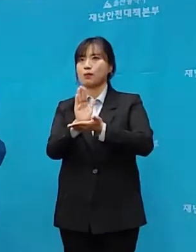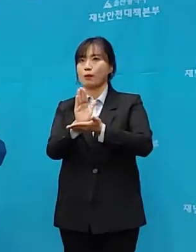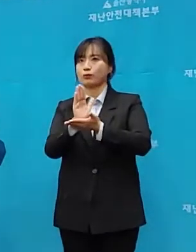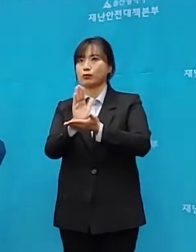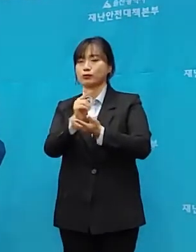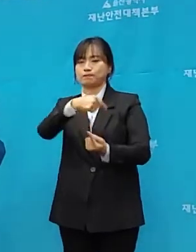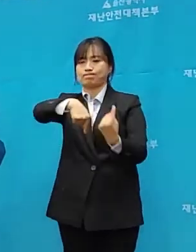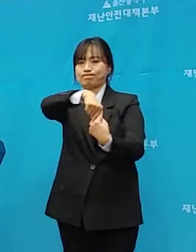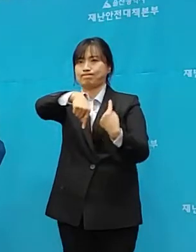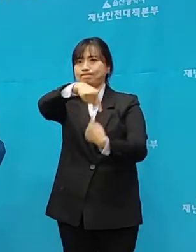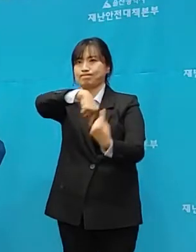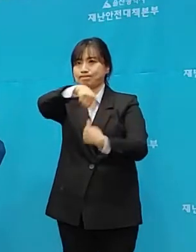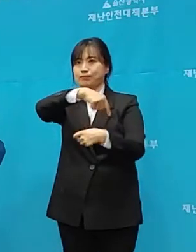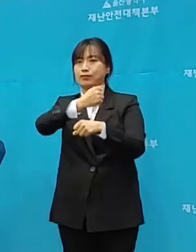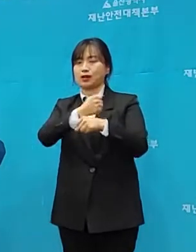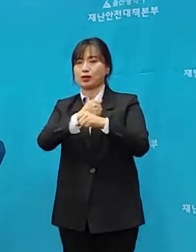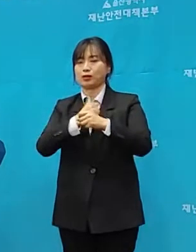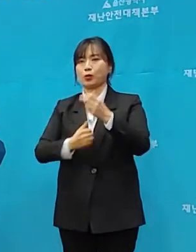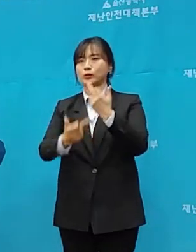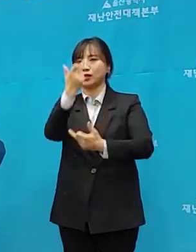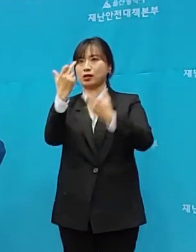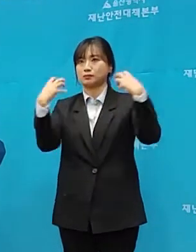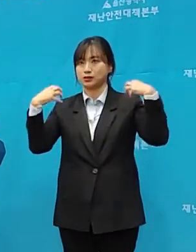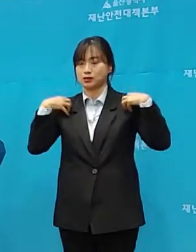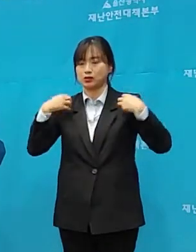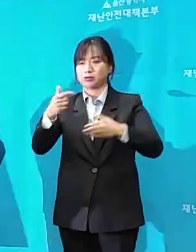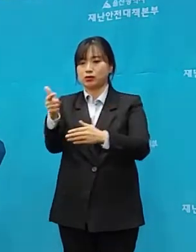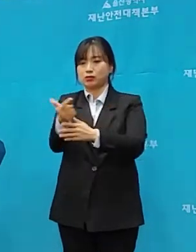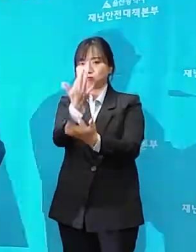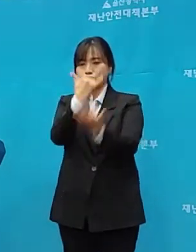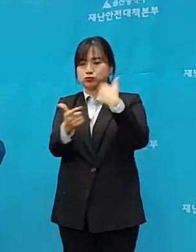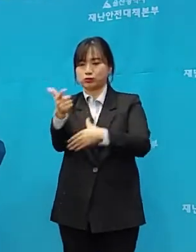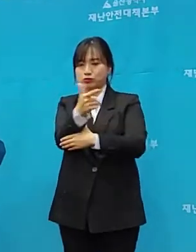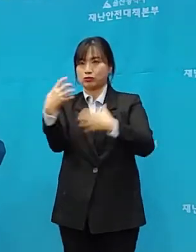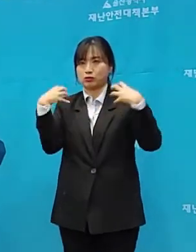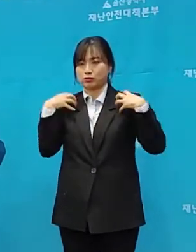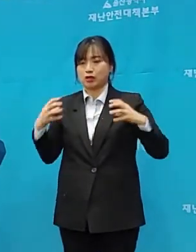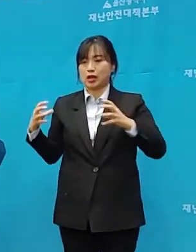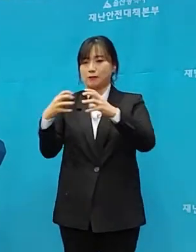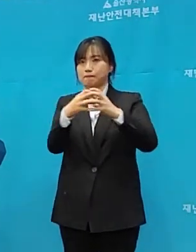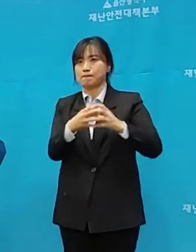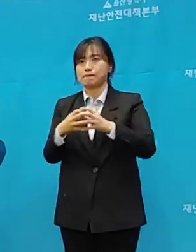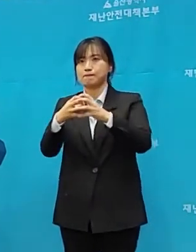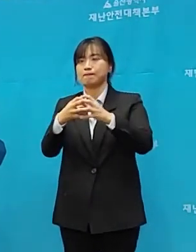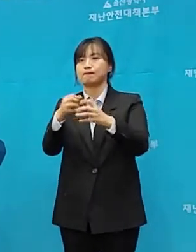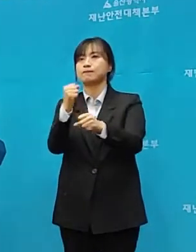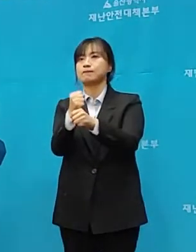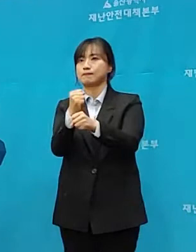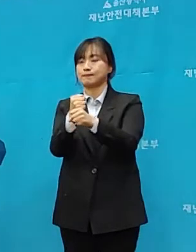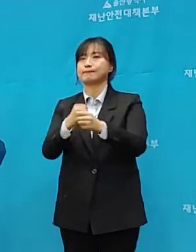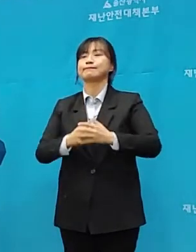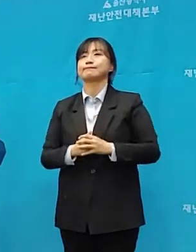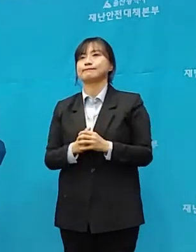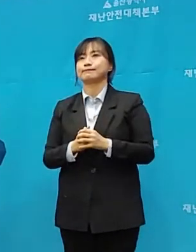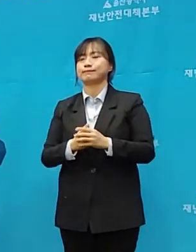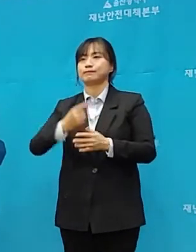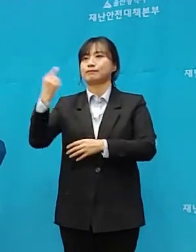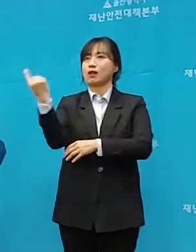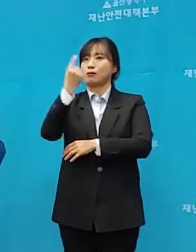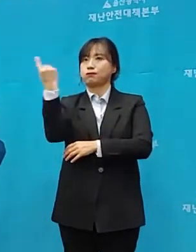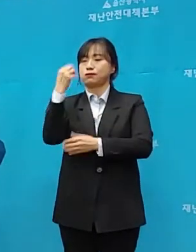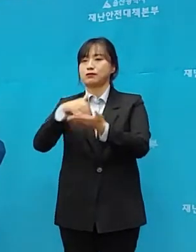재난안전대책본부를 가동하고 산림청, 소방청 등과 공조체계를 구축해서